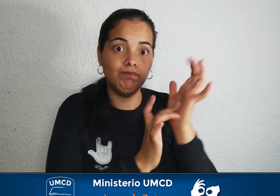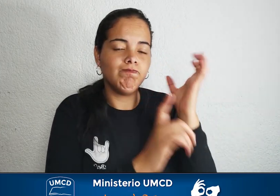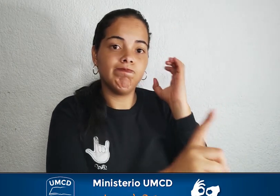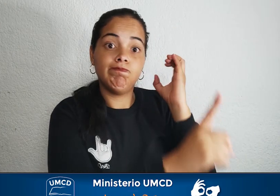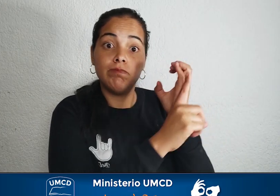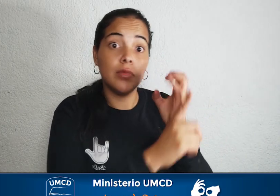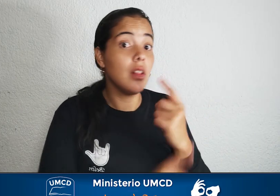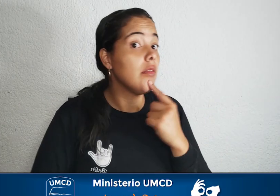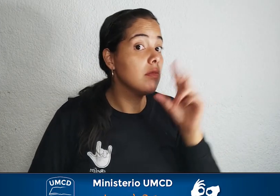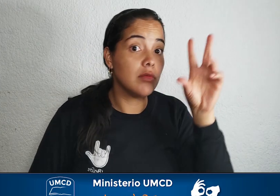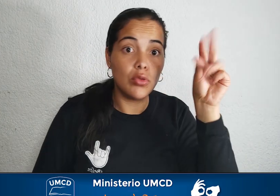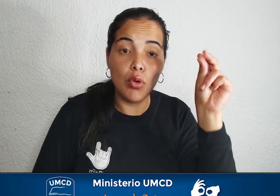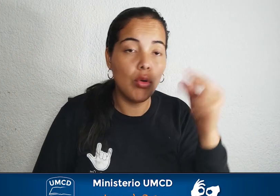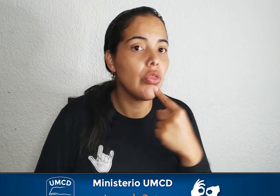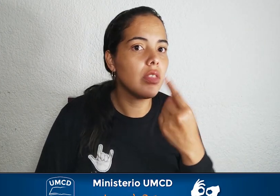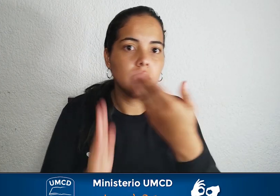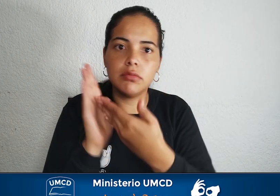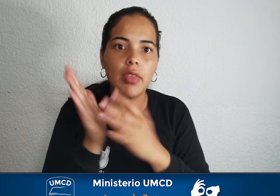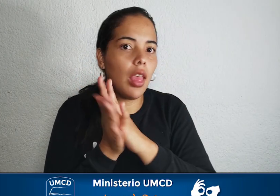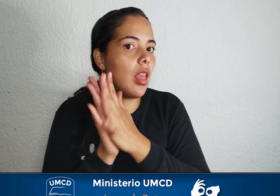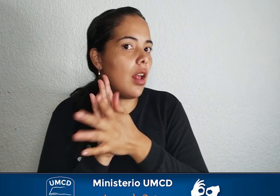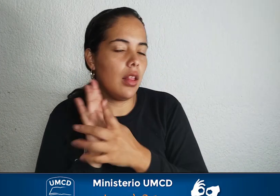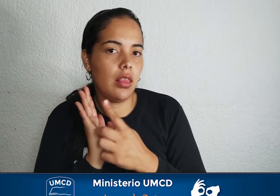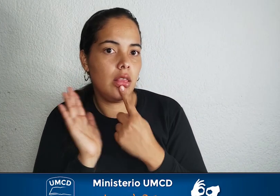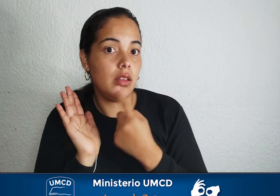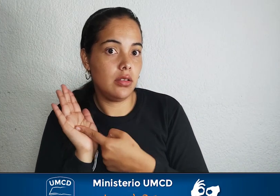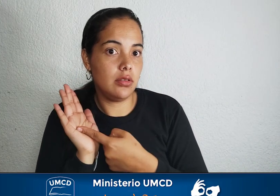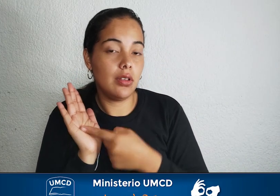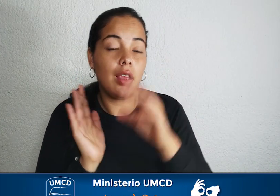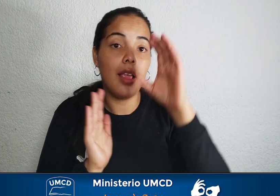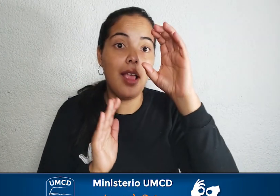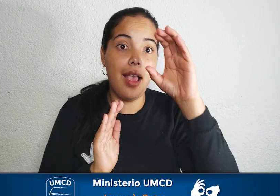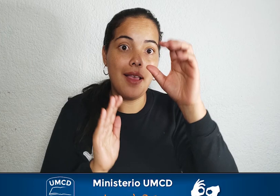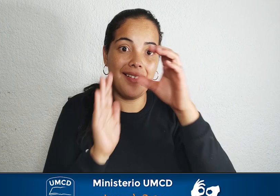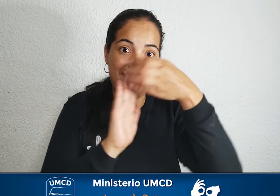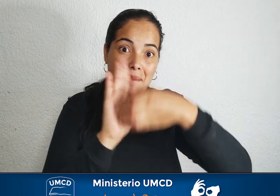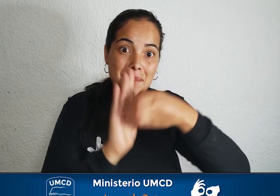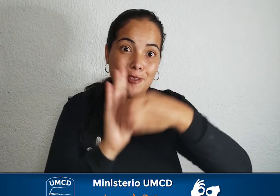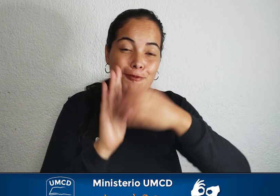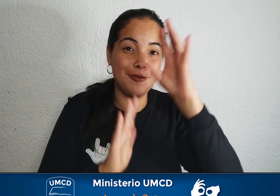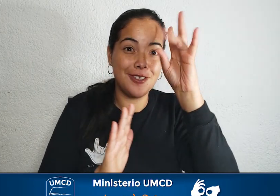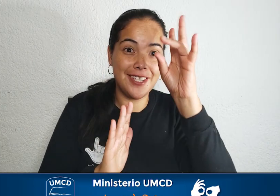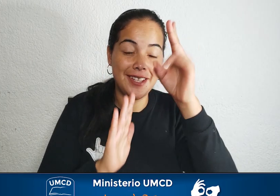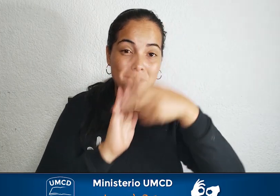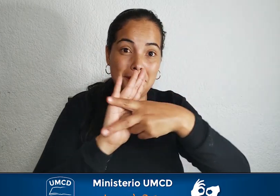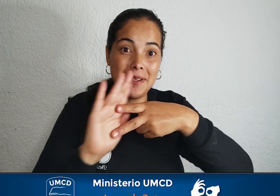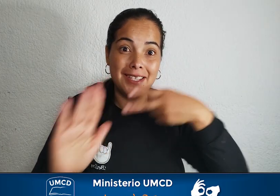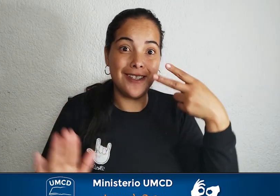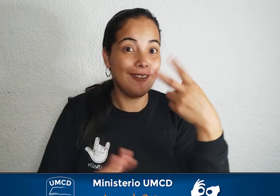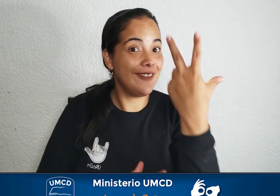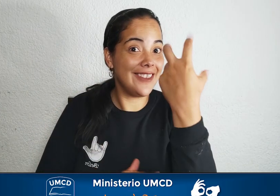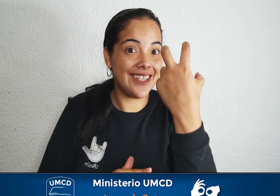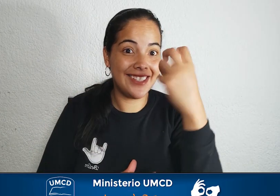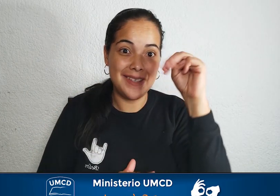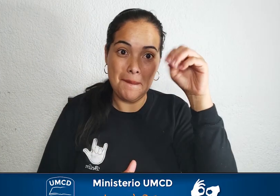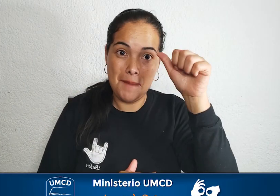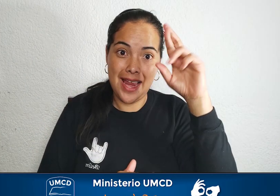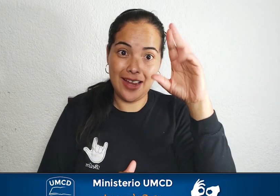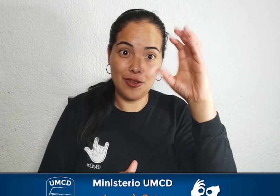estaban invalidando el mandamiento de Dios. En el capítulo 7, en el versículo 13 de Marcos,